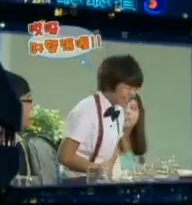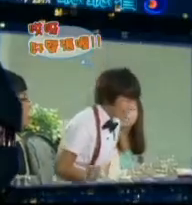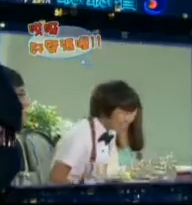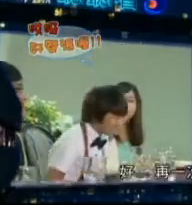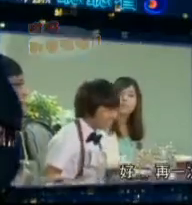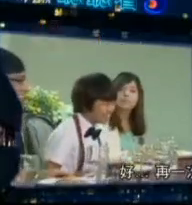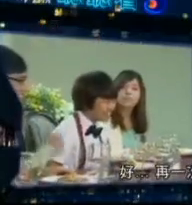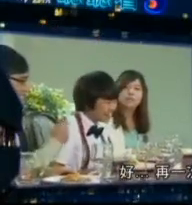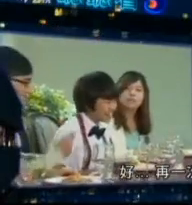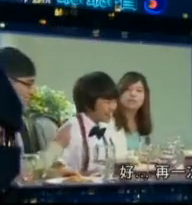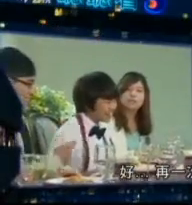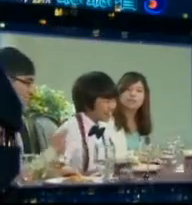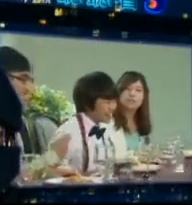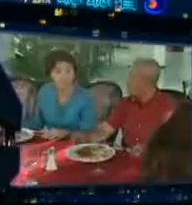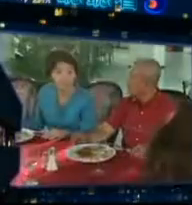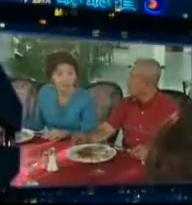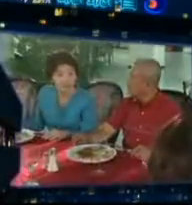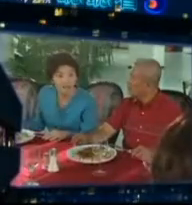哦，再一次。